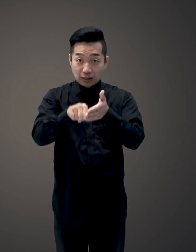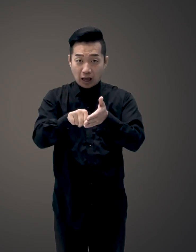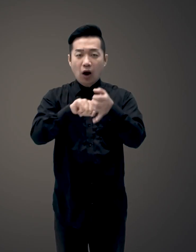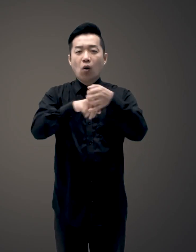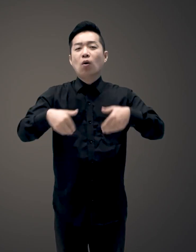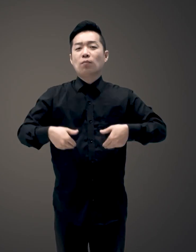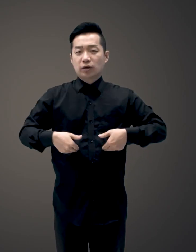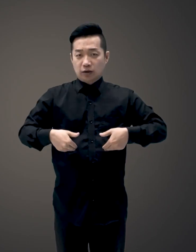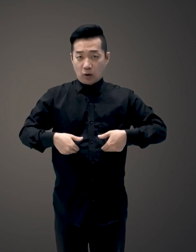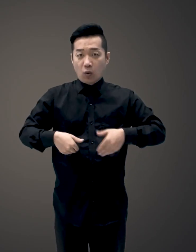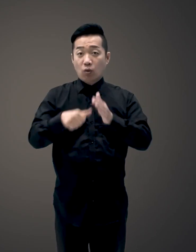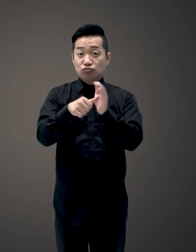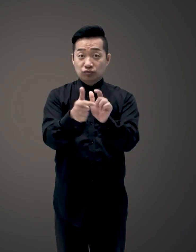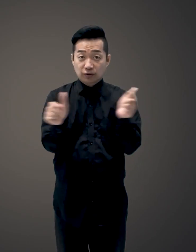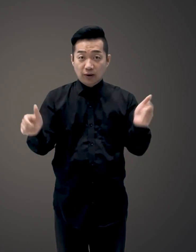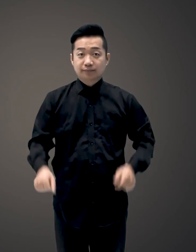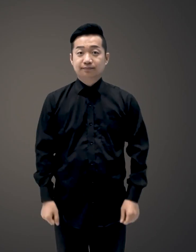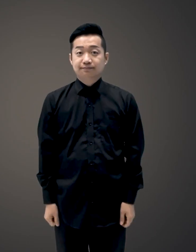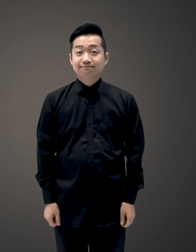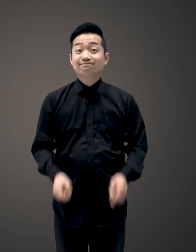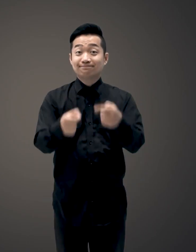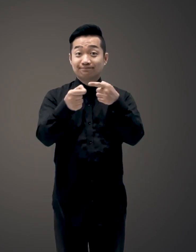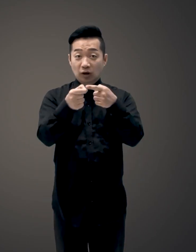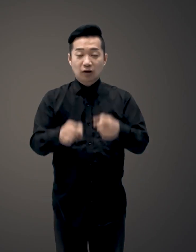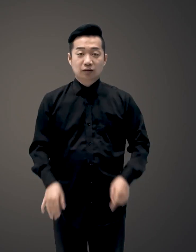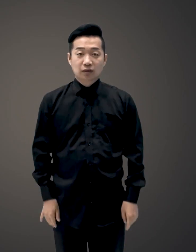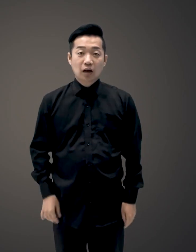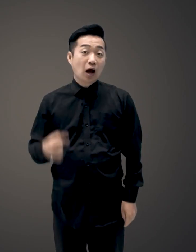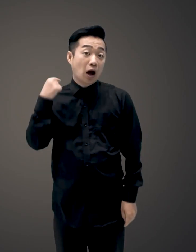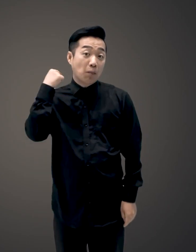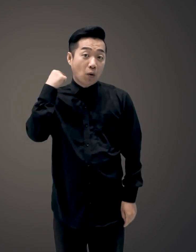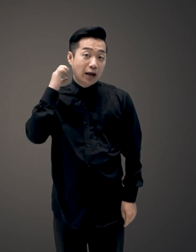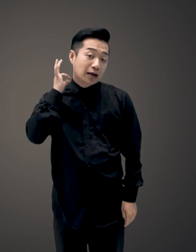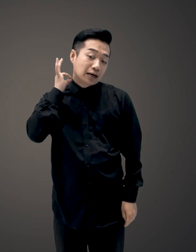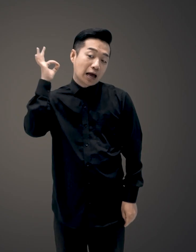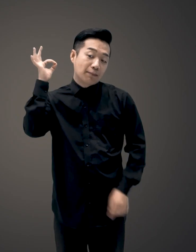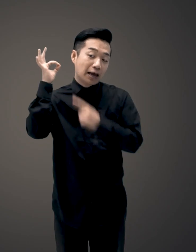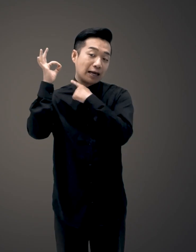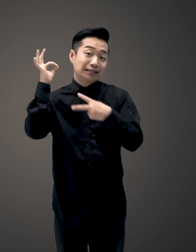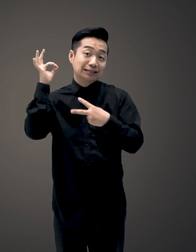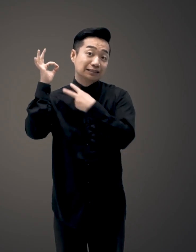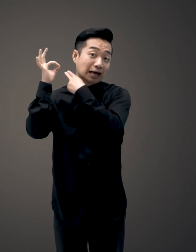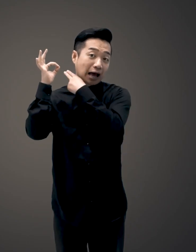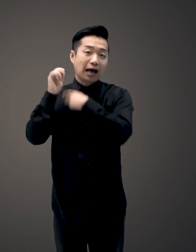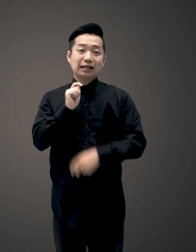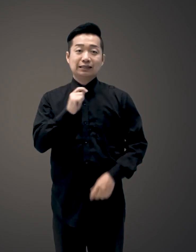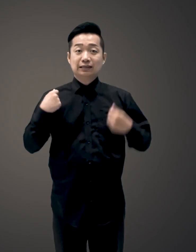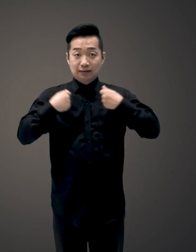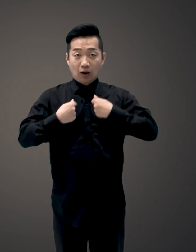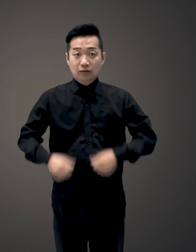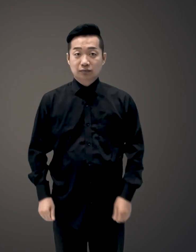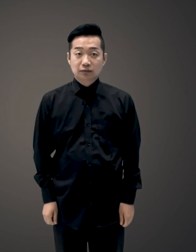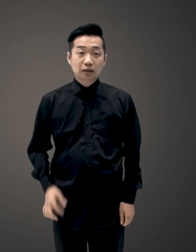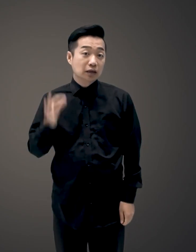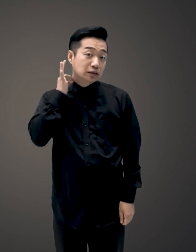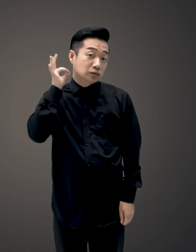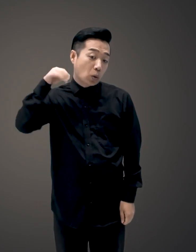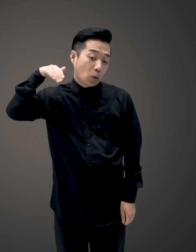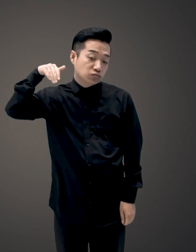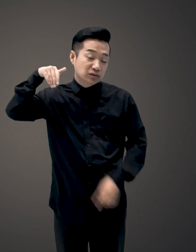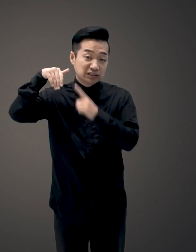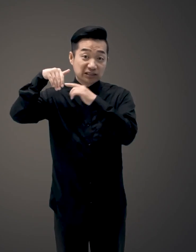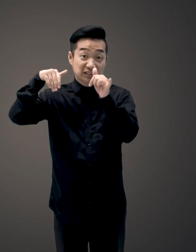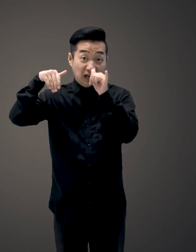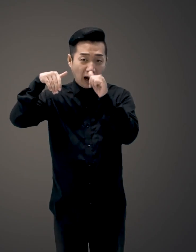때 없어서는 안 될 사물들입니다. 첫 번째는 목에 라벨을 뜯어낸 티셔츠. 목에 이제 라벨이